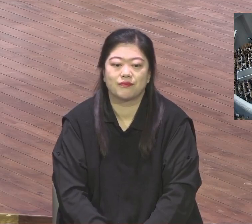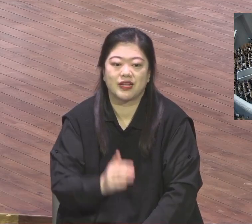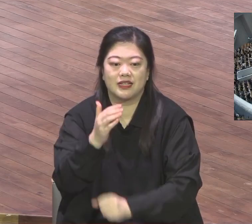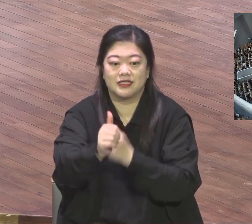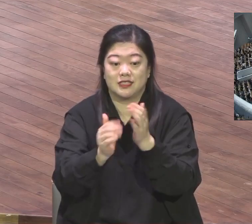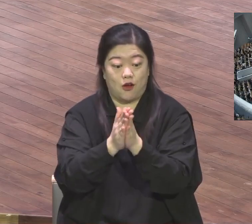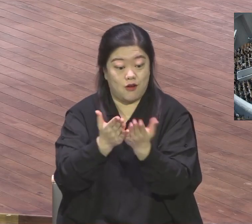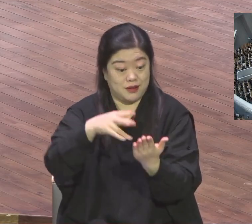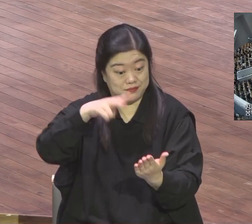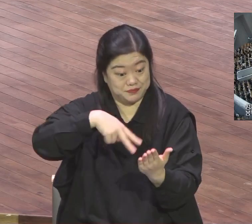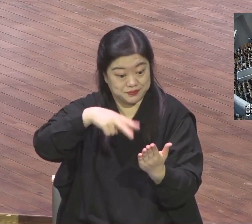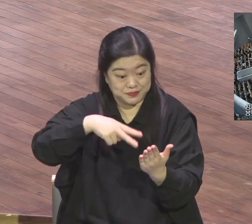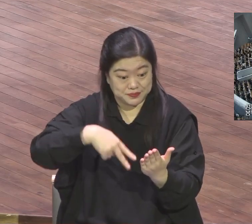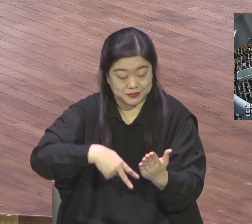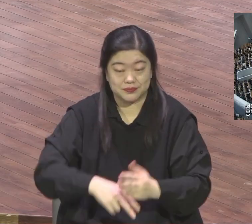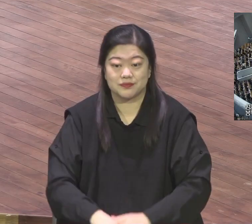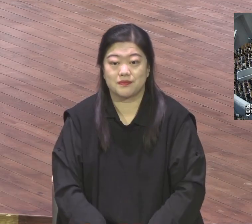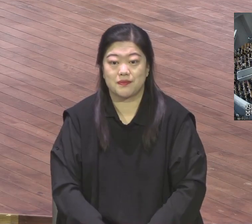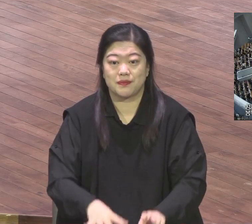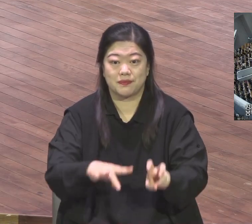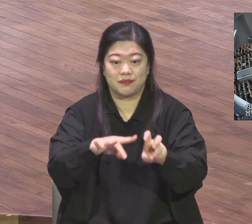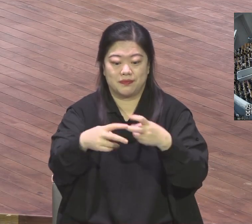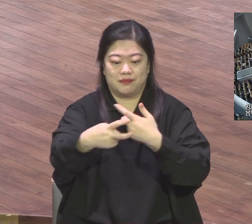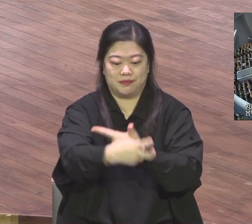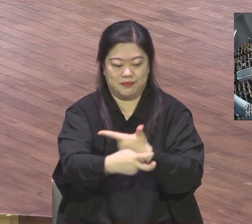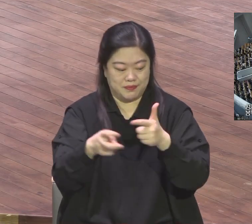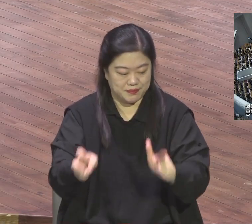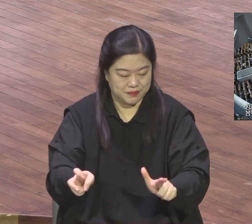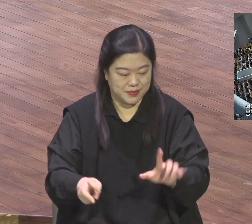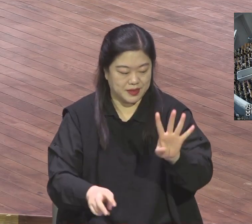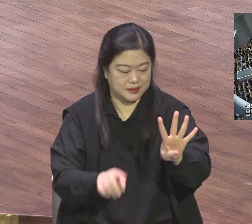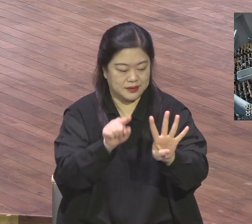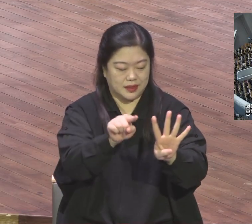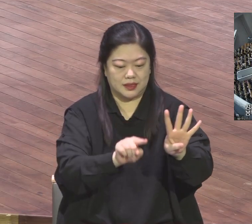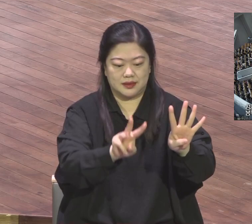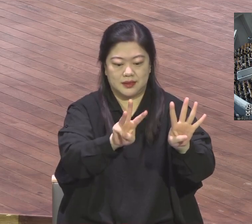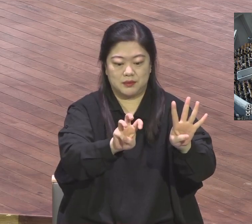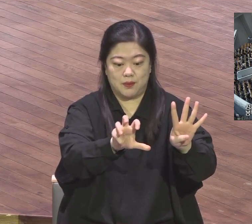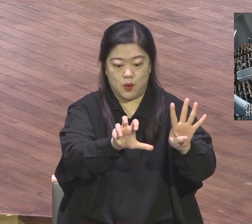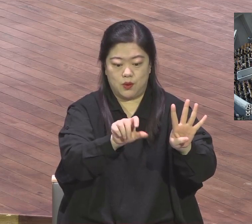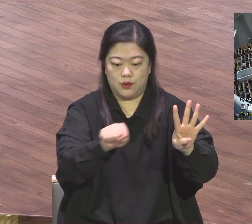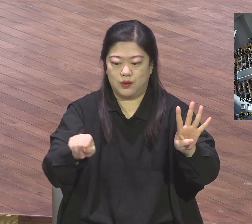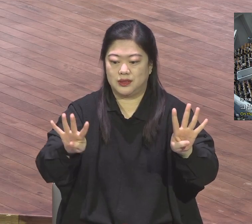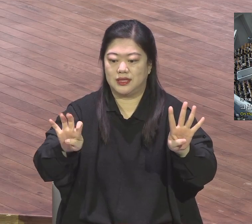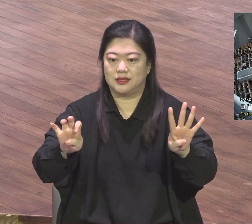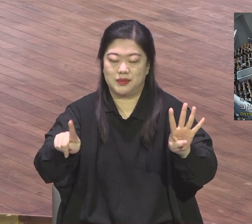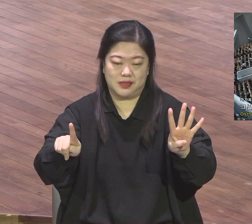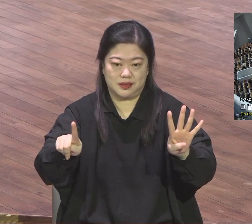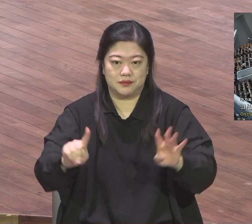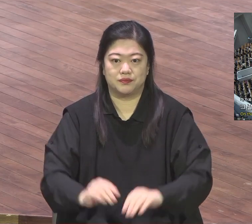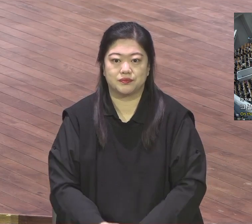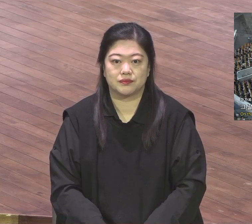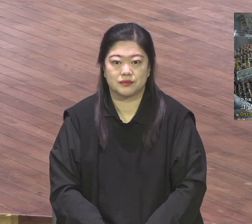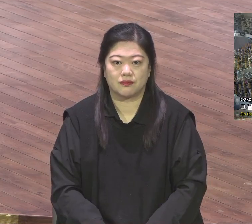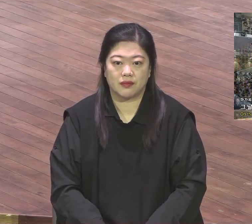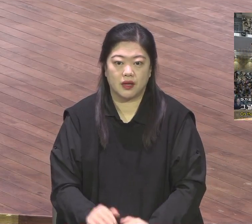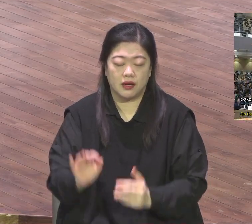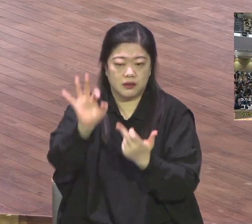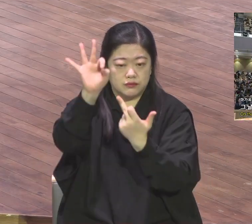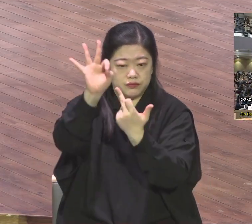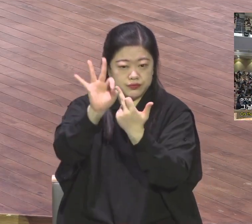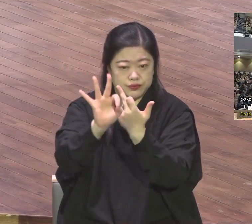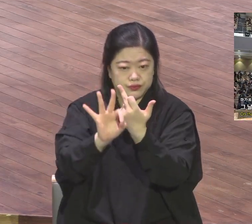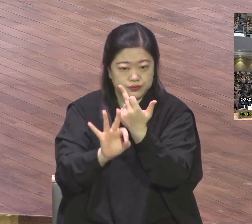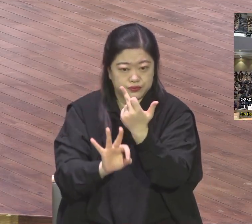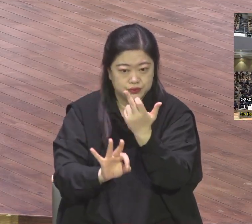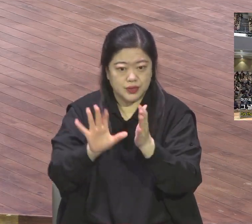오늘 은혜받고 성취될 하나님의 말씀은 마가복음 4장 35절에서 41절 말씀입니다. 그날 저물 때에